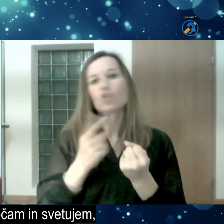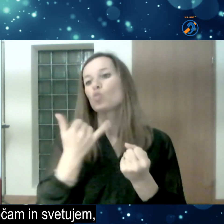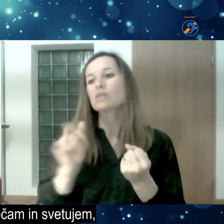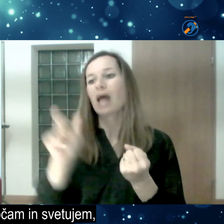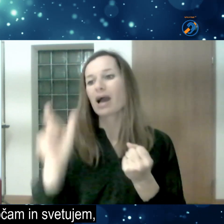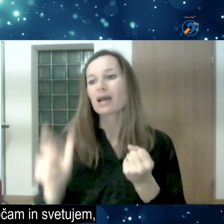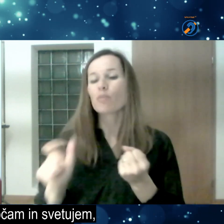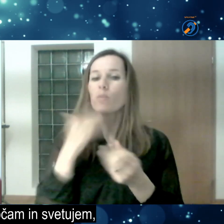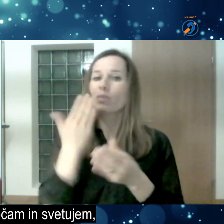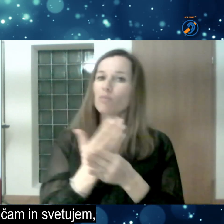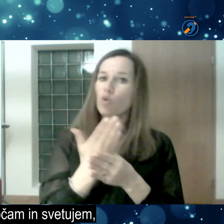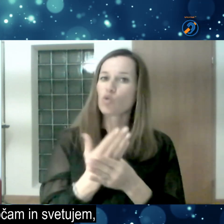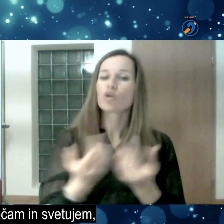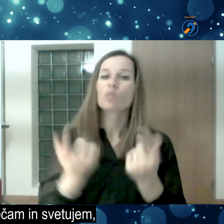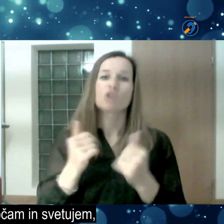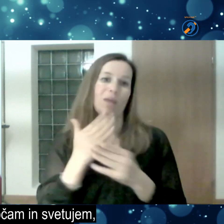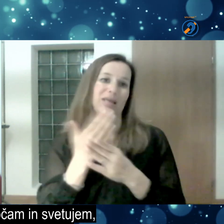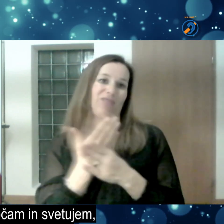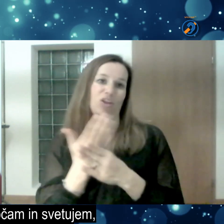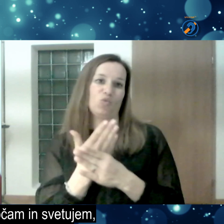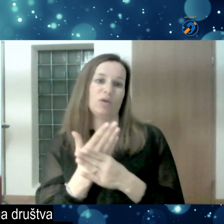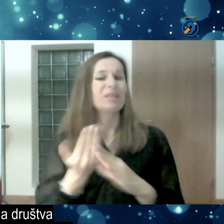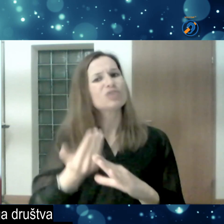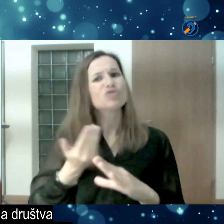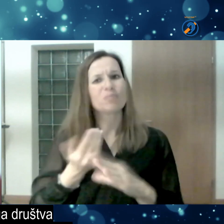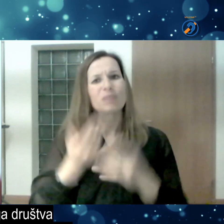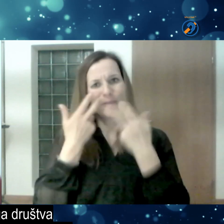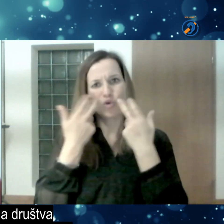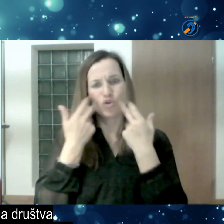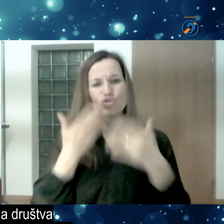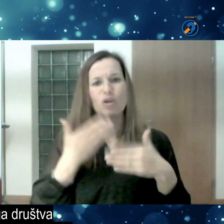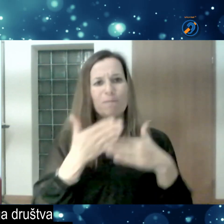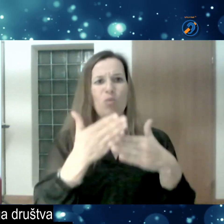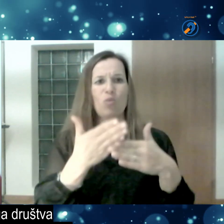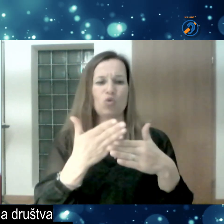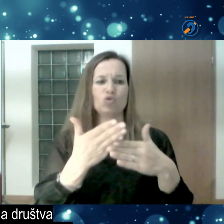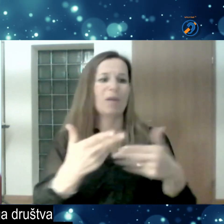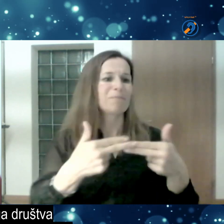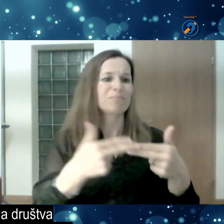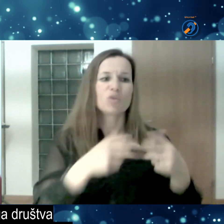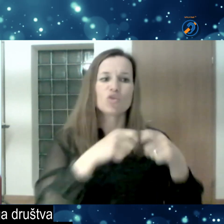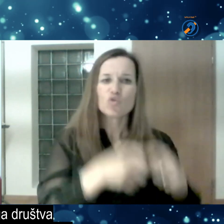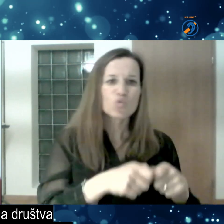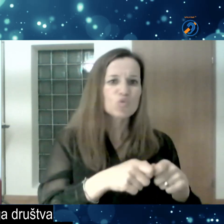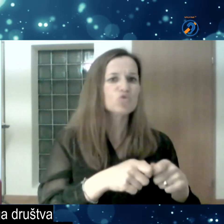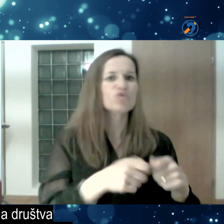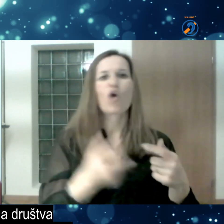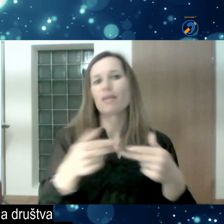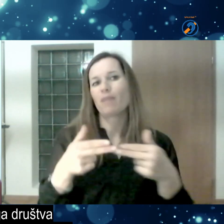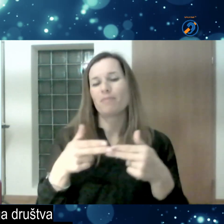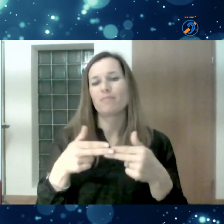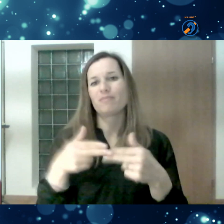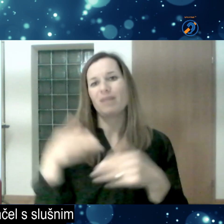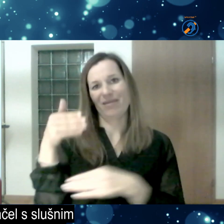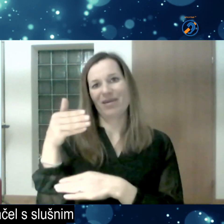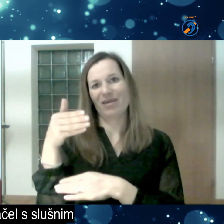pa svetujem, naj čim prej poišče pomoč najbližjega društva ali pa najbližjega dobavitelja